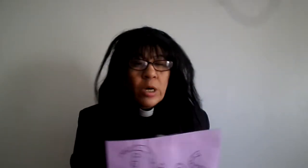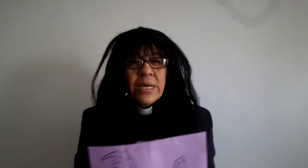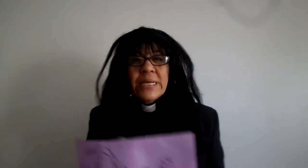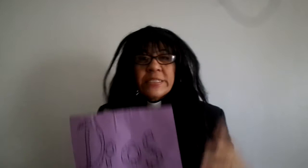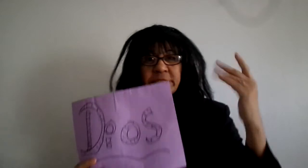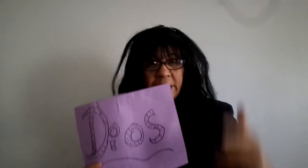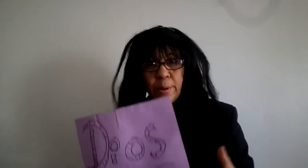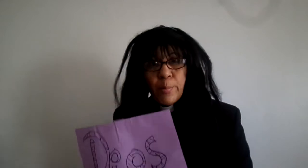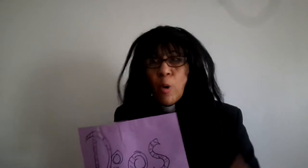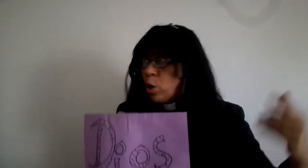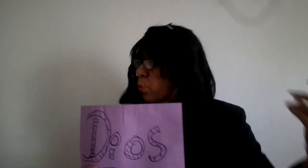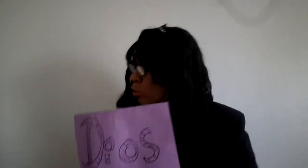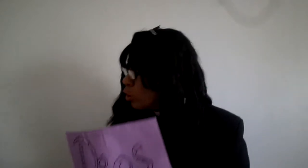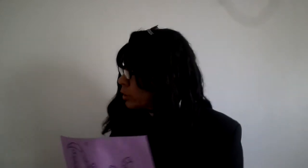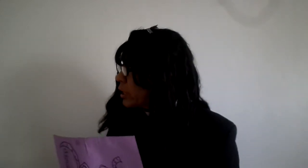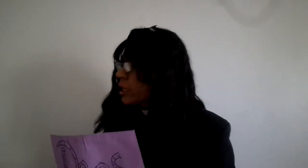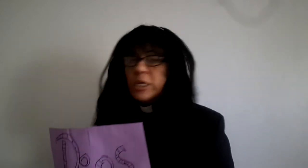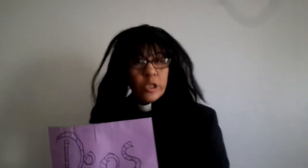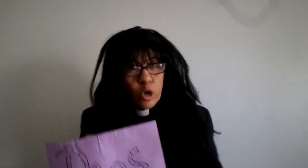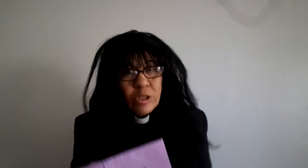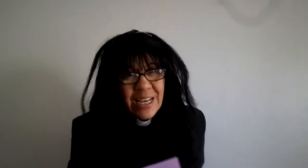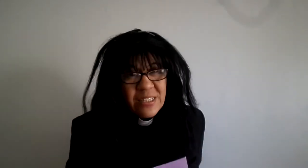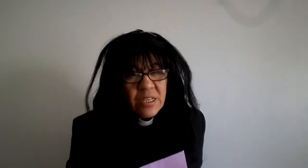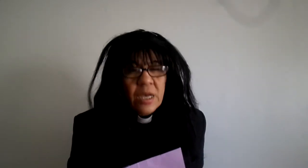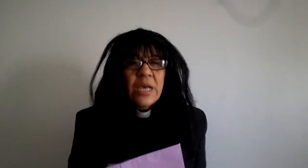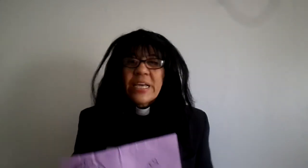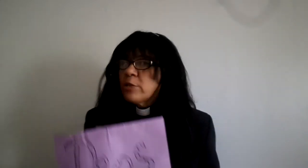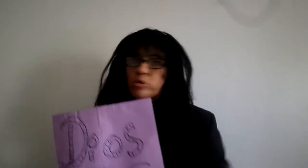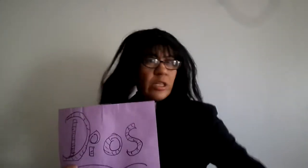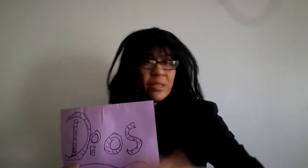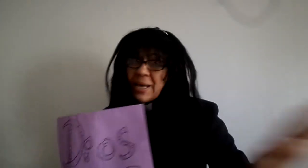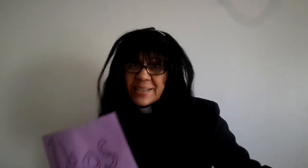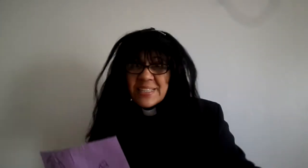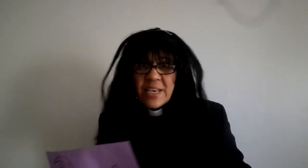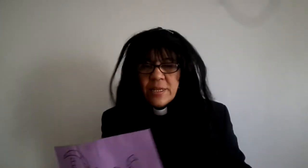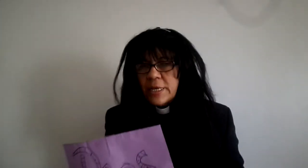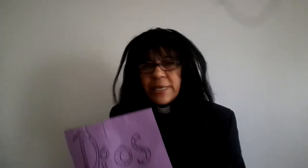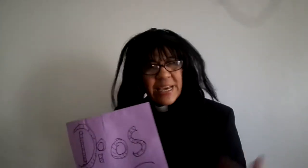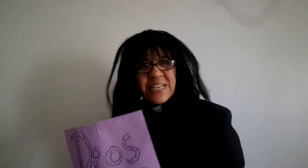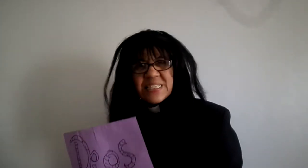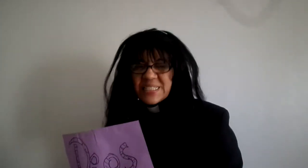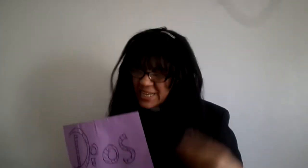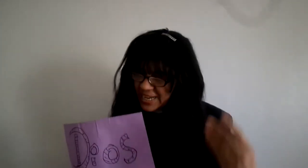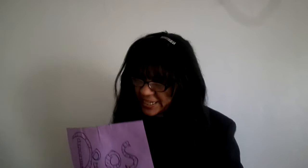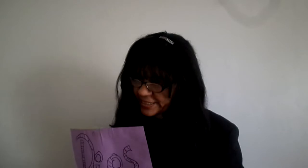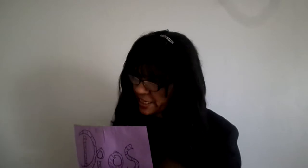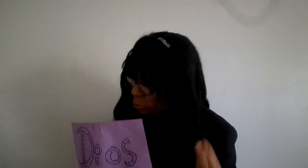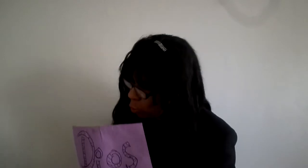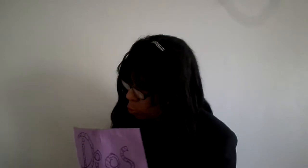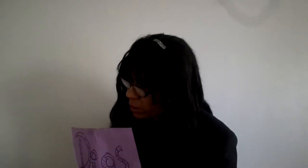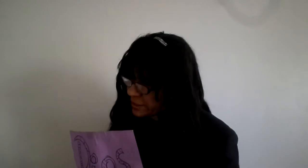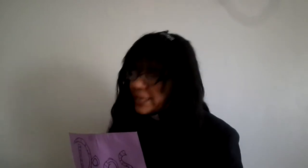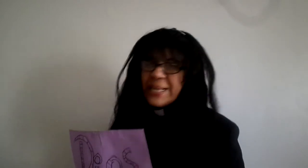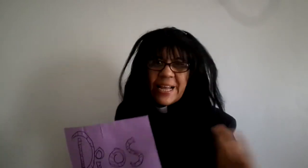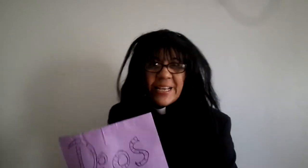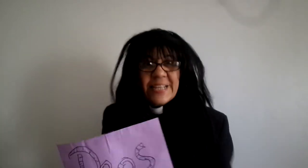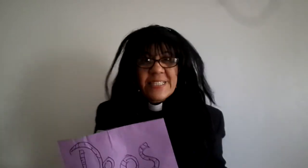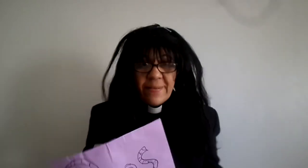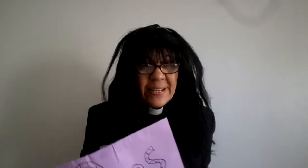de bolbolones idiotas que no tienen nada que hacer y que hacen sacarte el jugo a ti en la iglesia, ¿verdad que